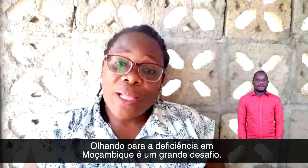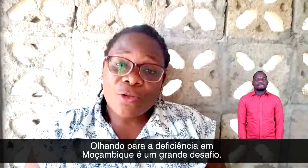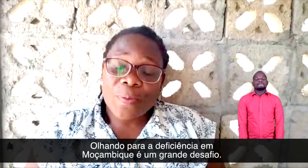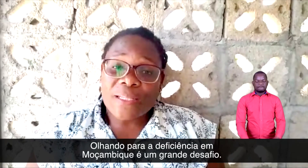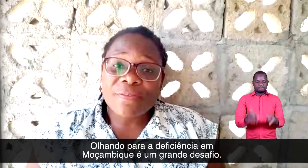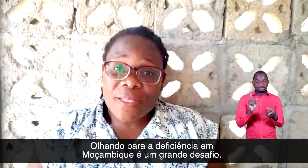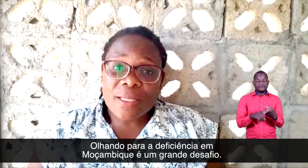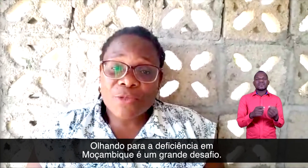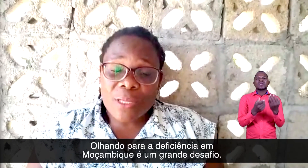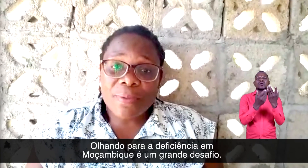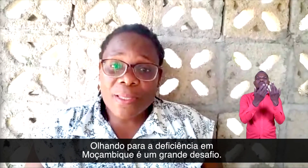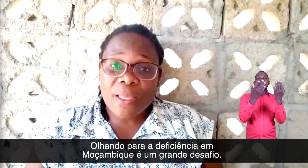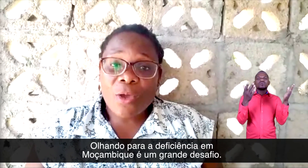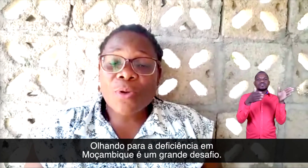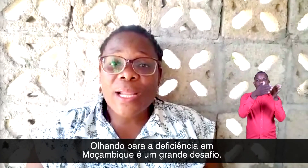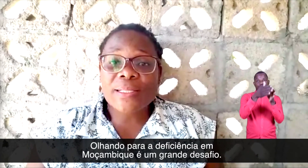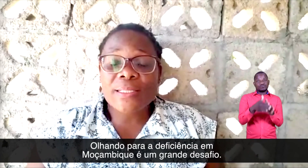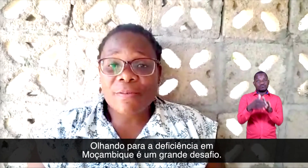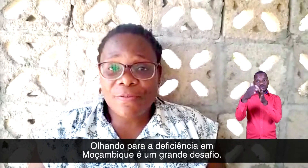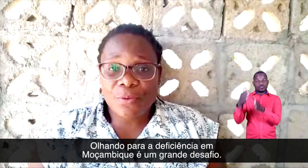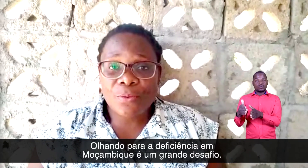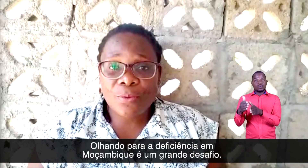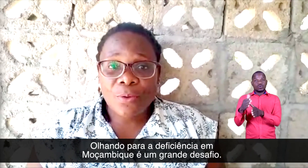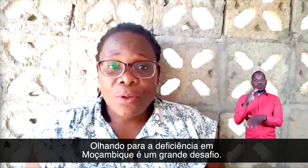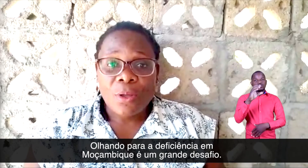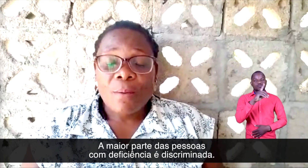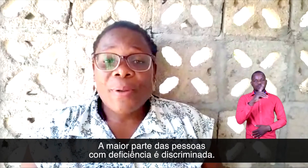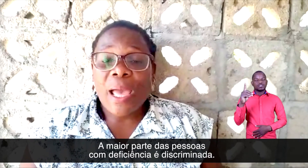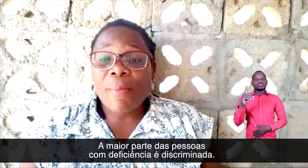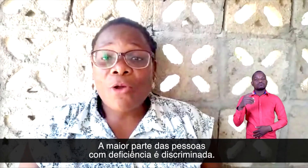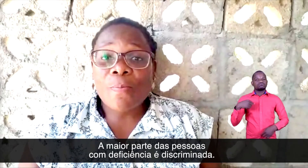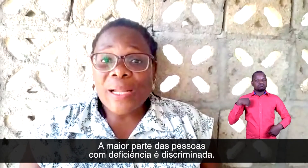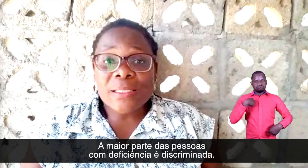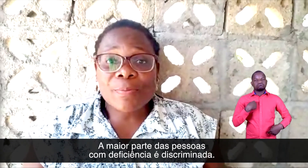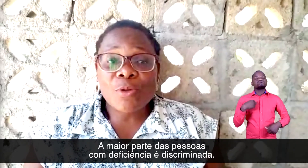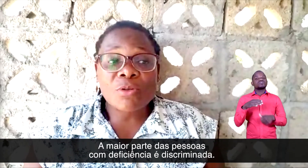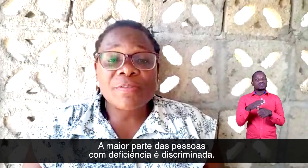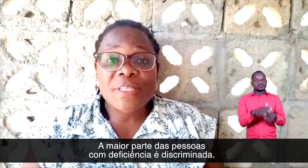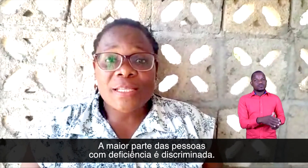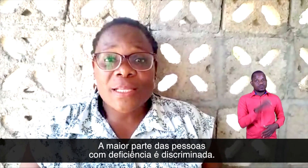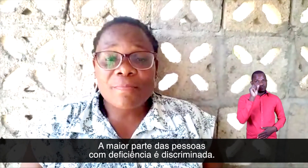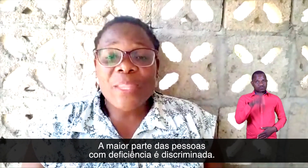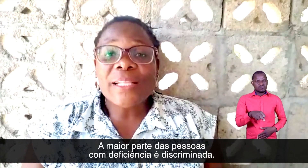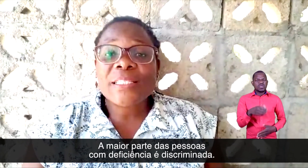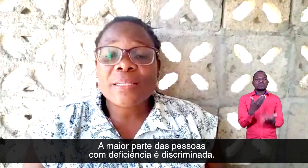olhando para a deficiência em Moçambique, é um grande desafio, porque a maior parte de pessoas com deficiência é